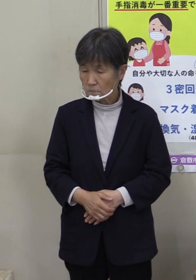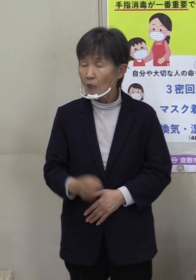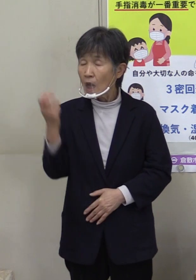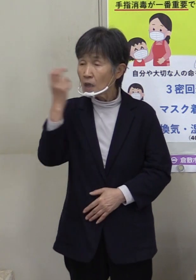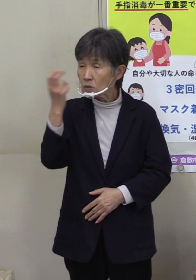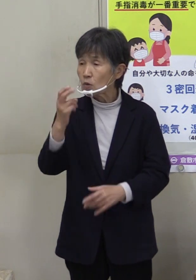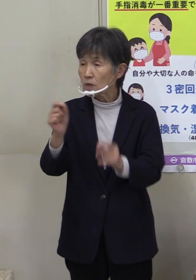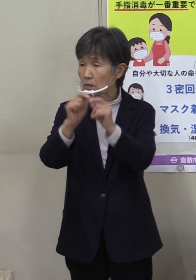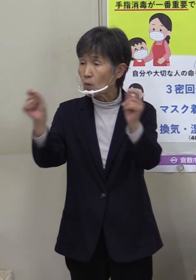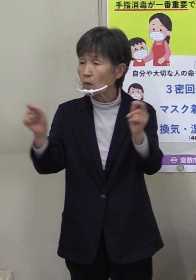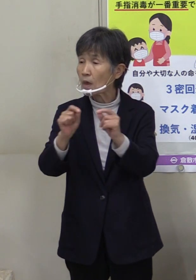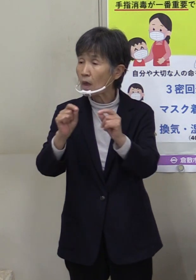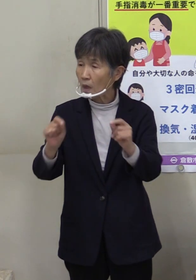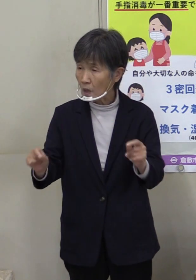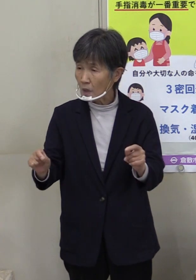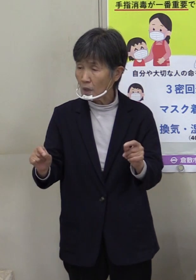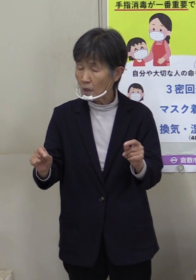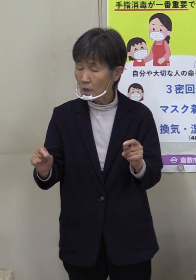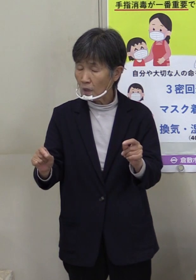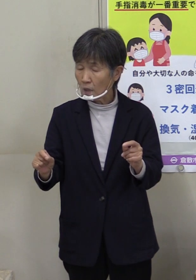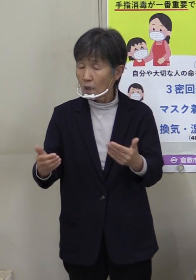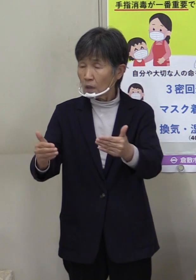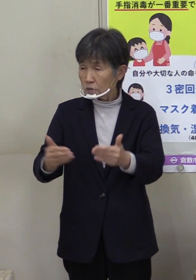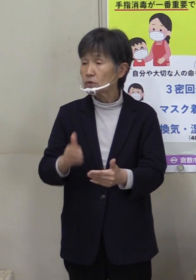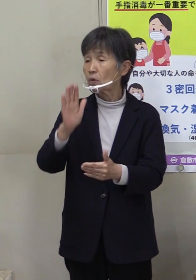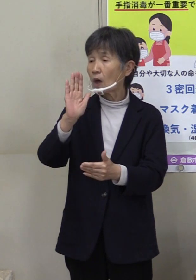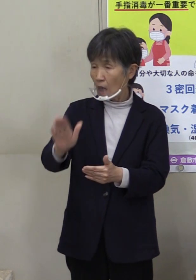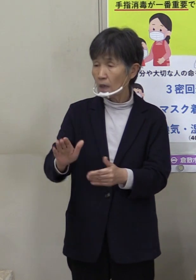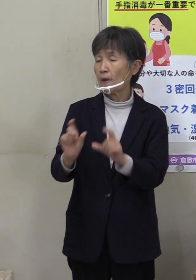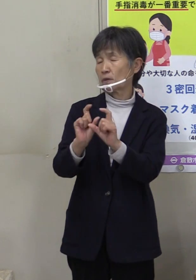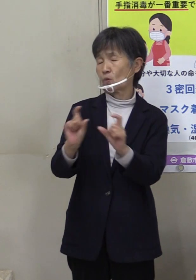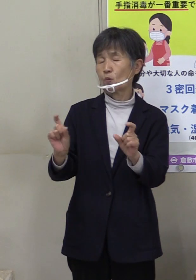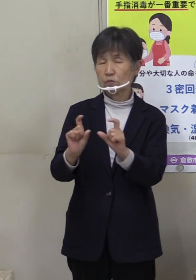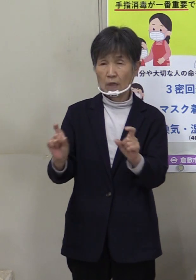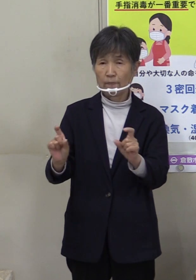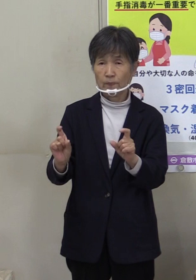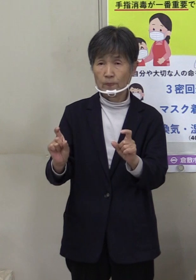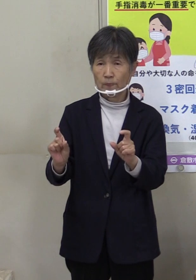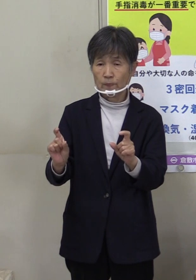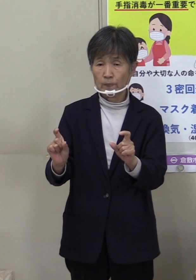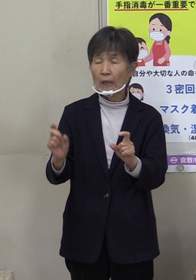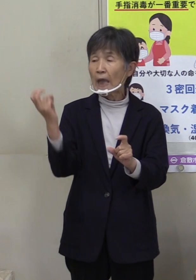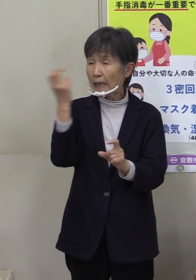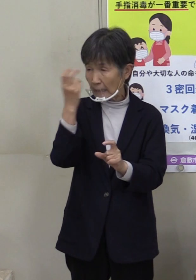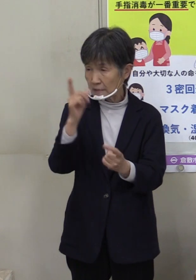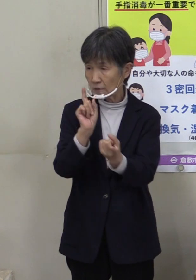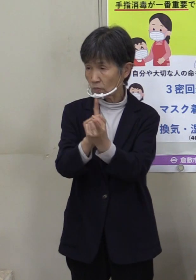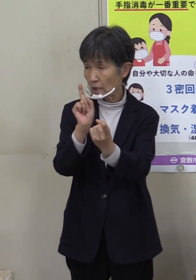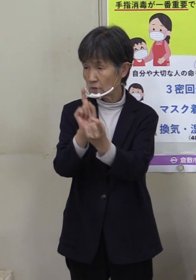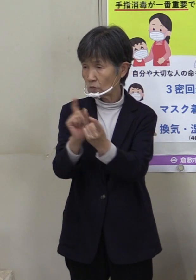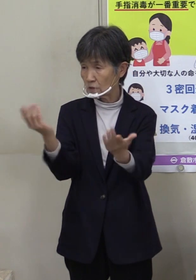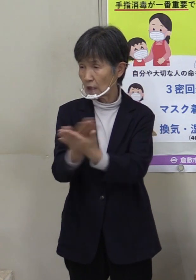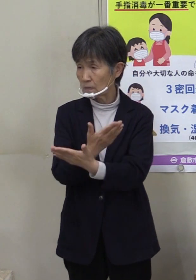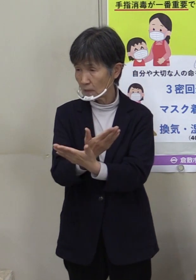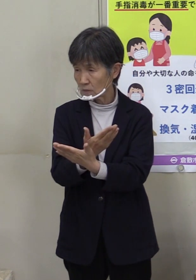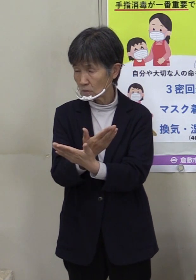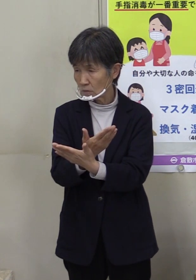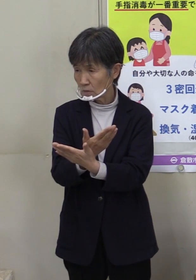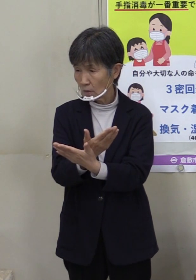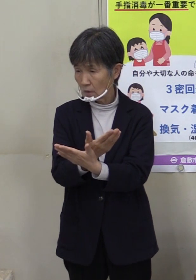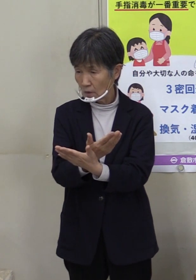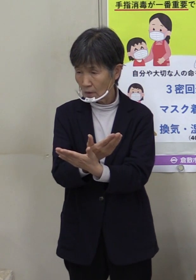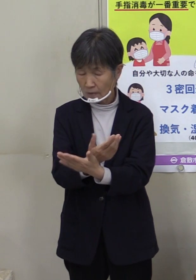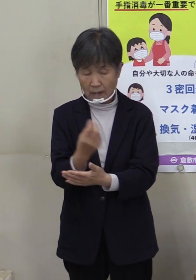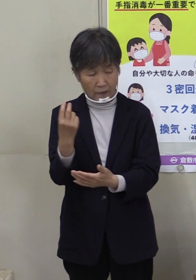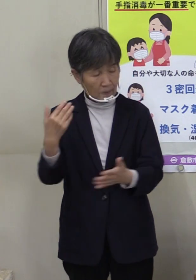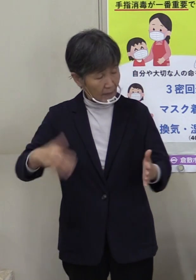調査の結果、必要があれば当然、検査は対象になります、 ね、まだそれは調べて